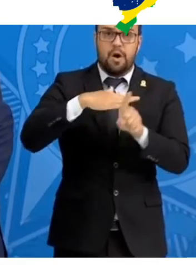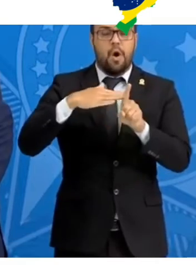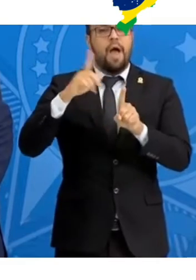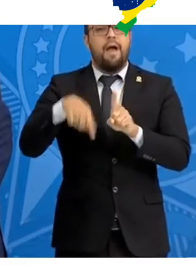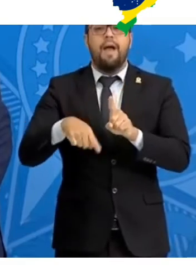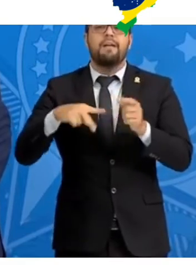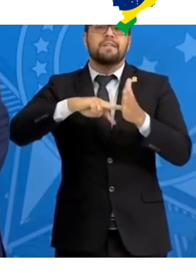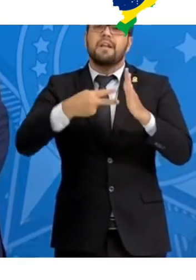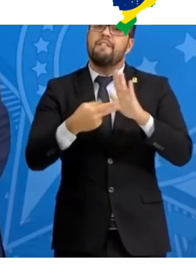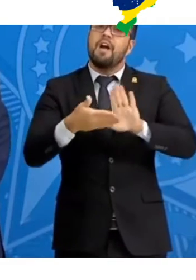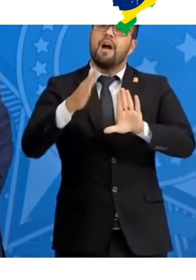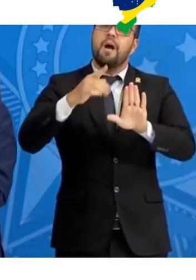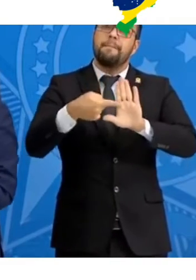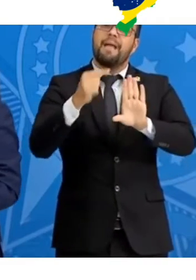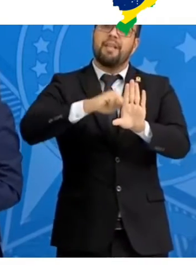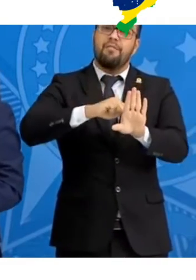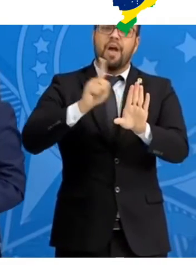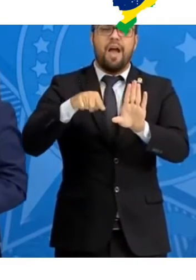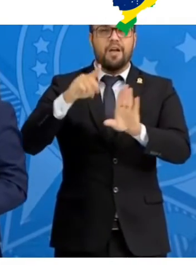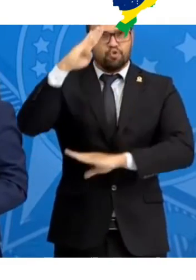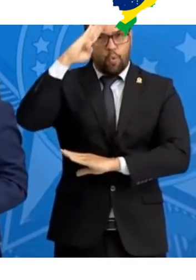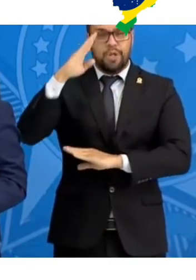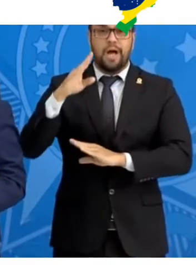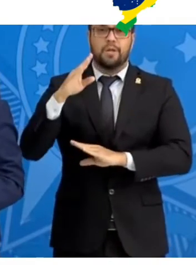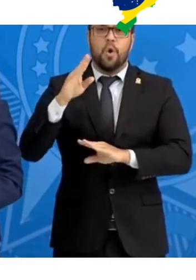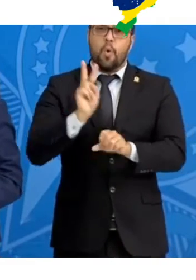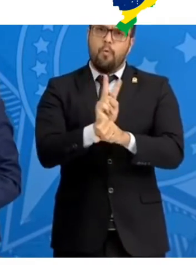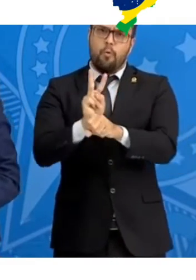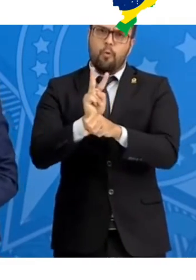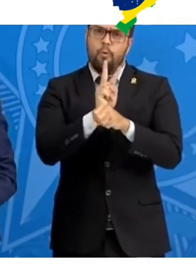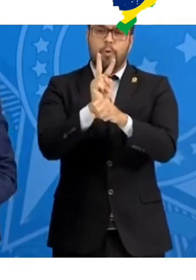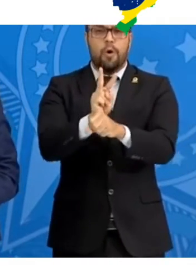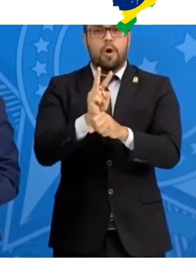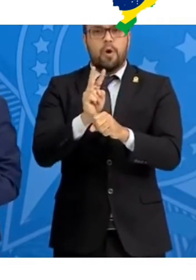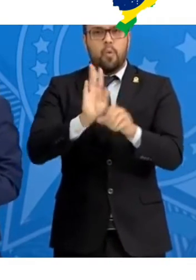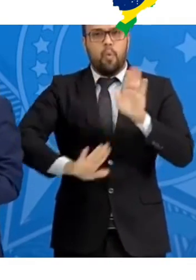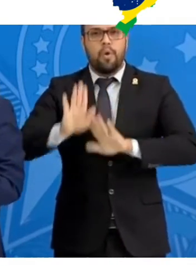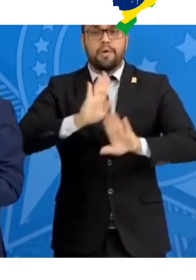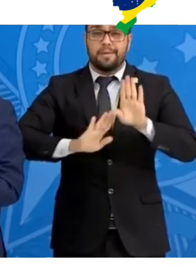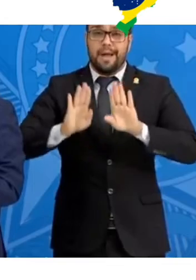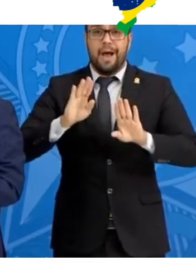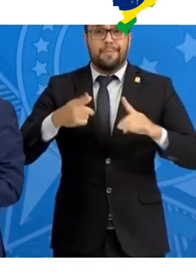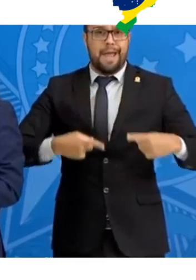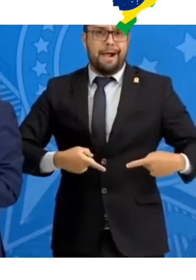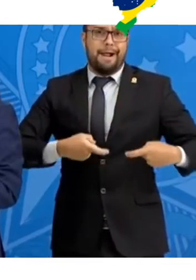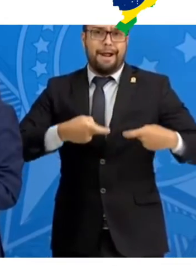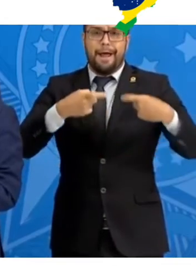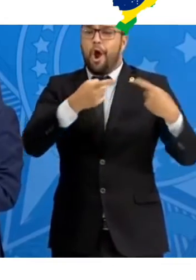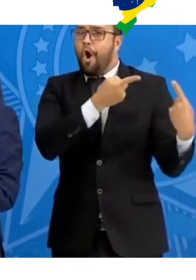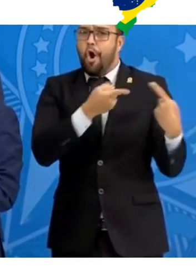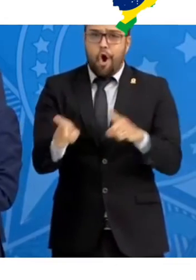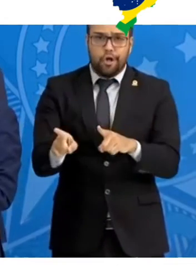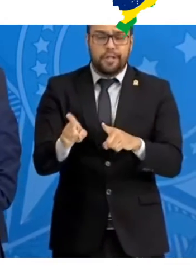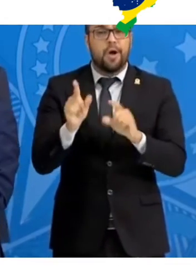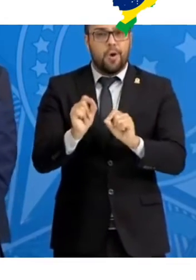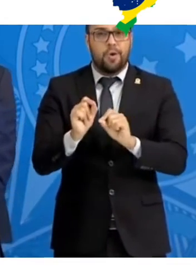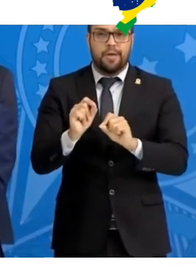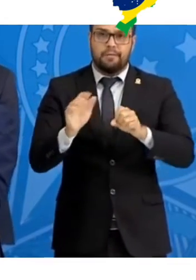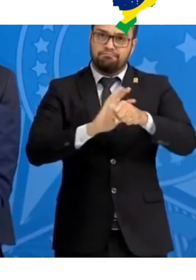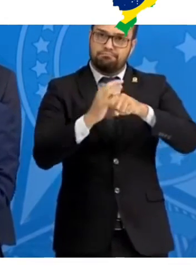soldados importantíssimos da prevenção nessa guerra contra o Covid-19.